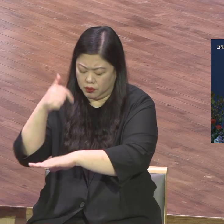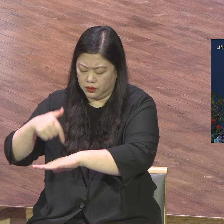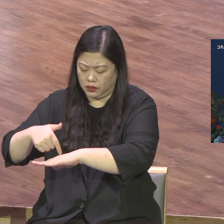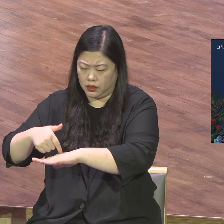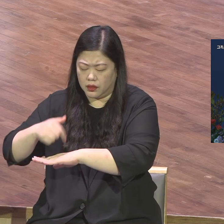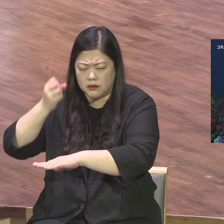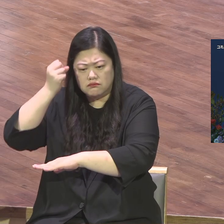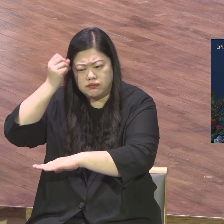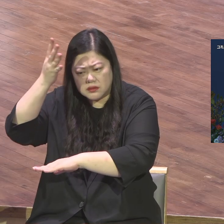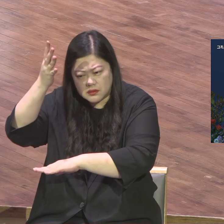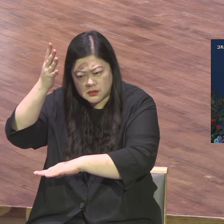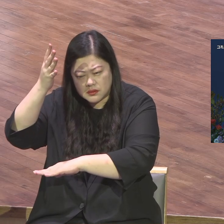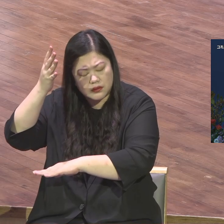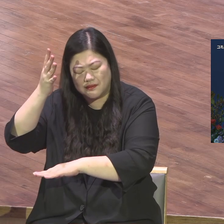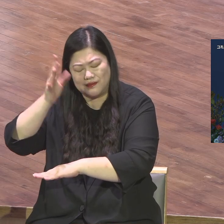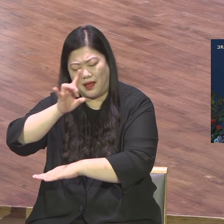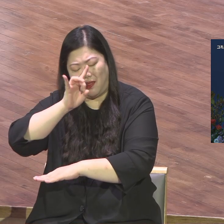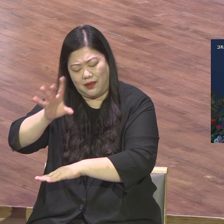했습니다.